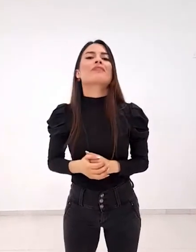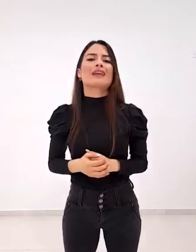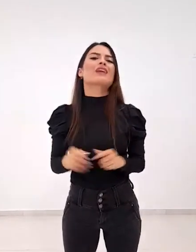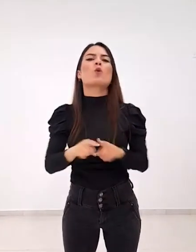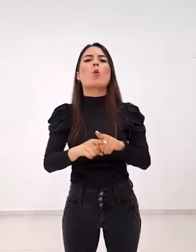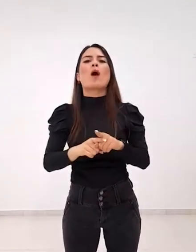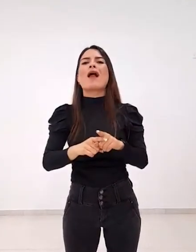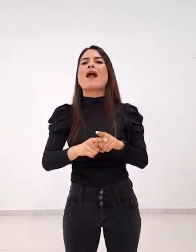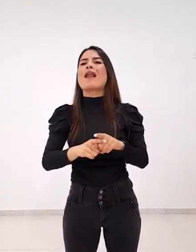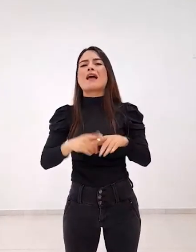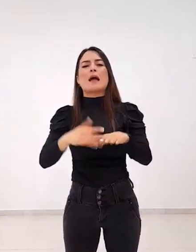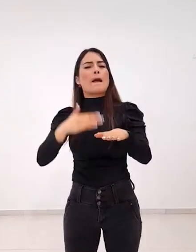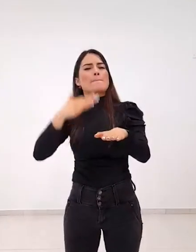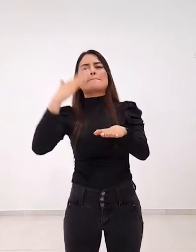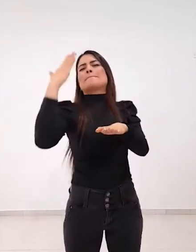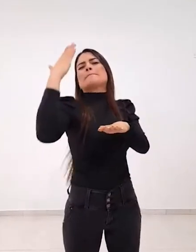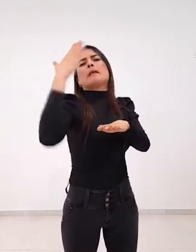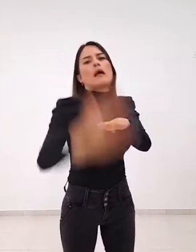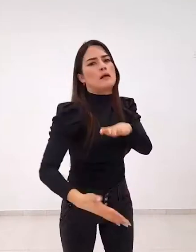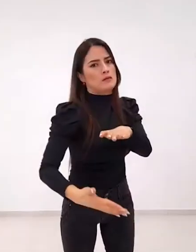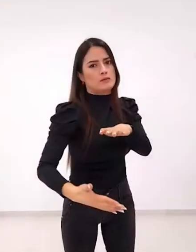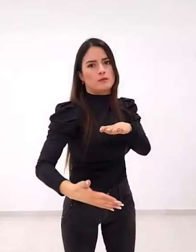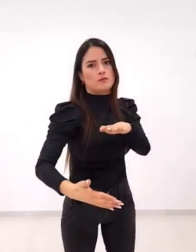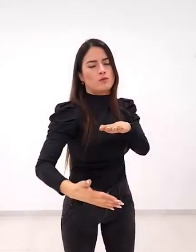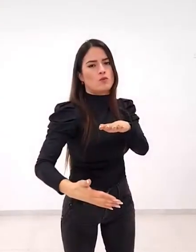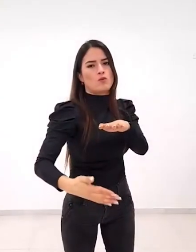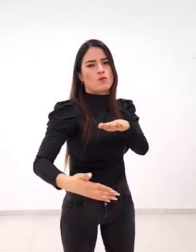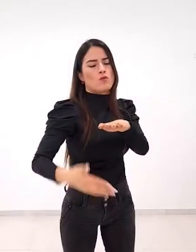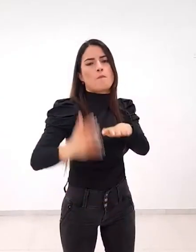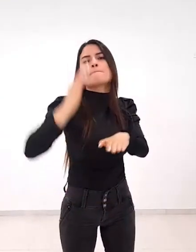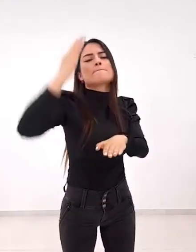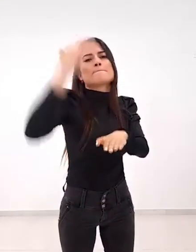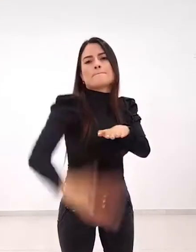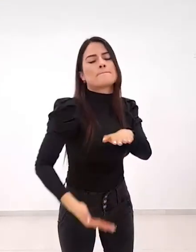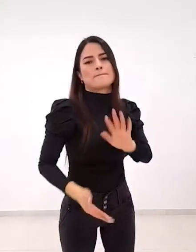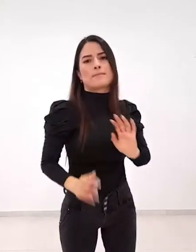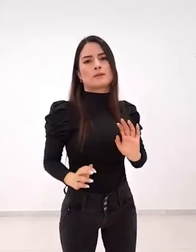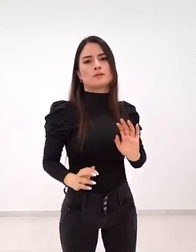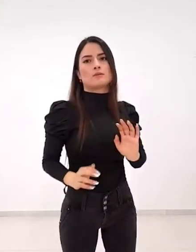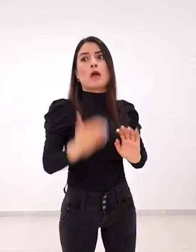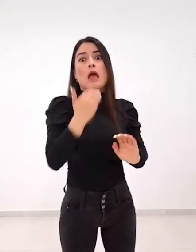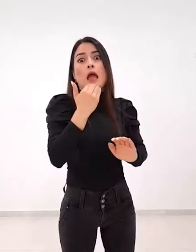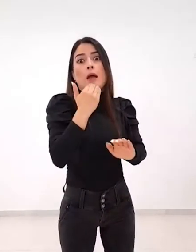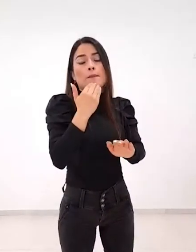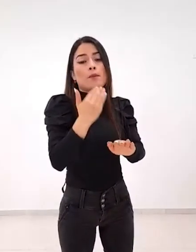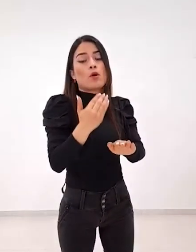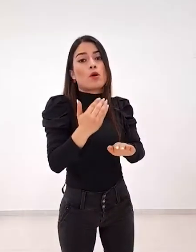máximo con quienes el estudio para tres años después